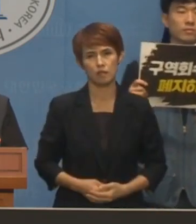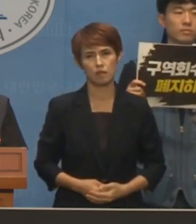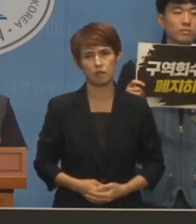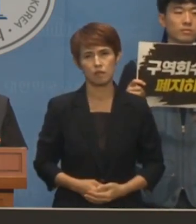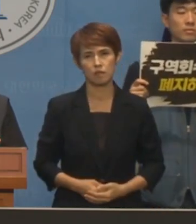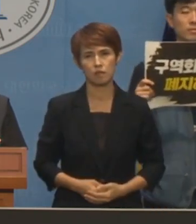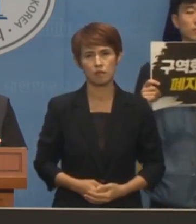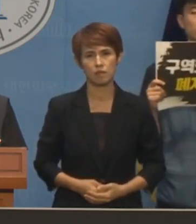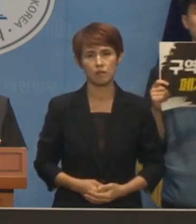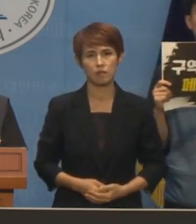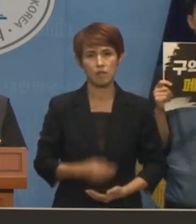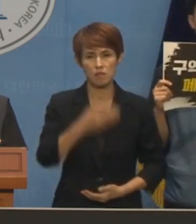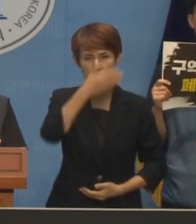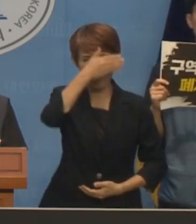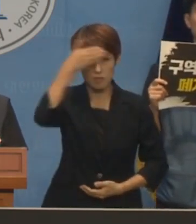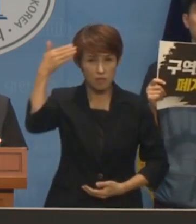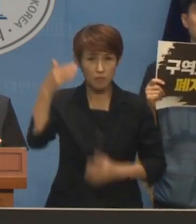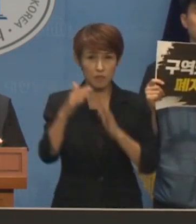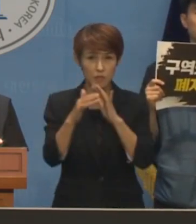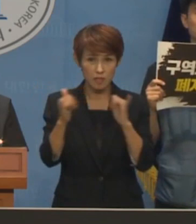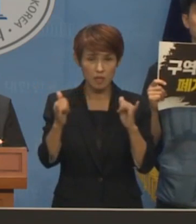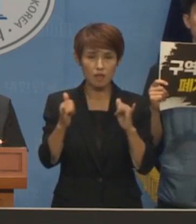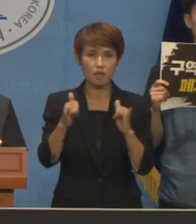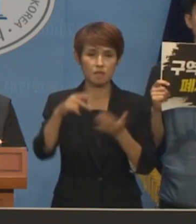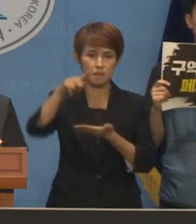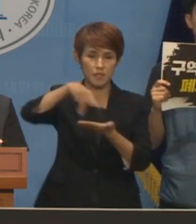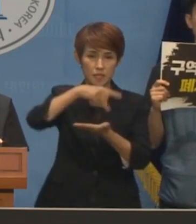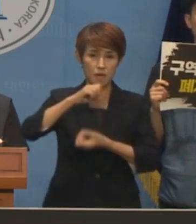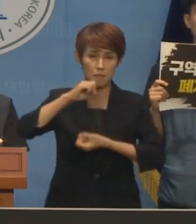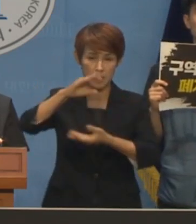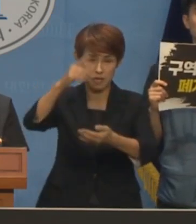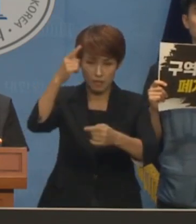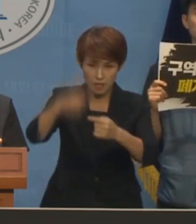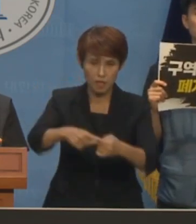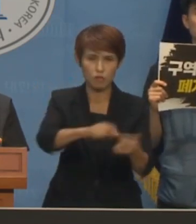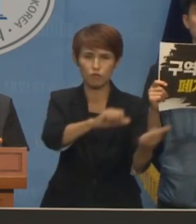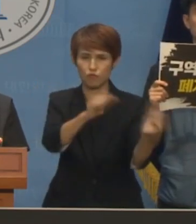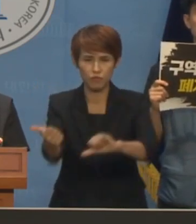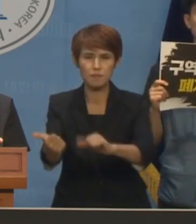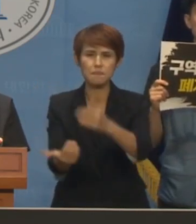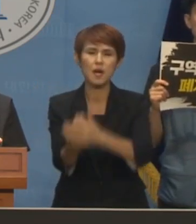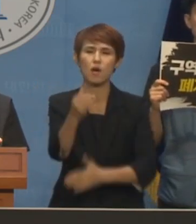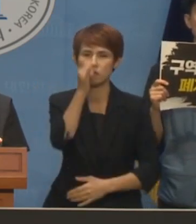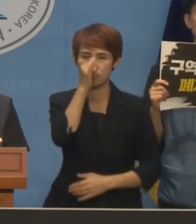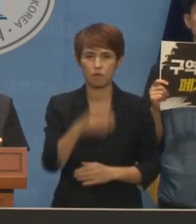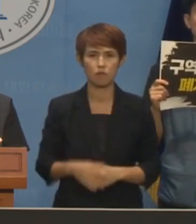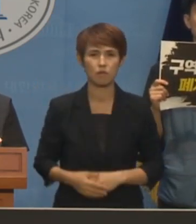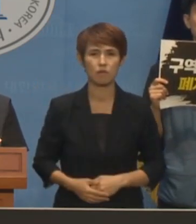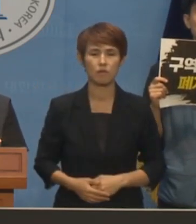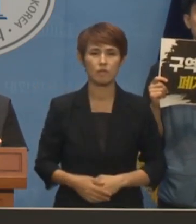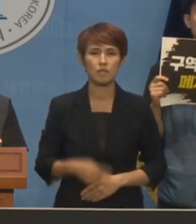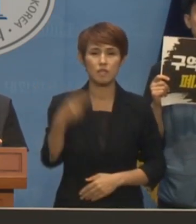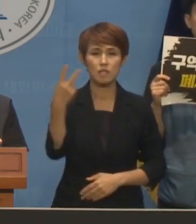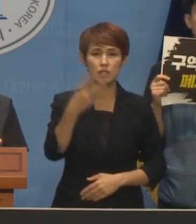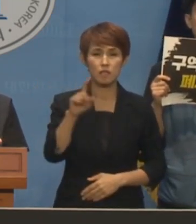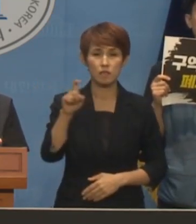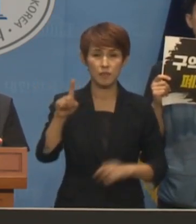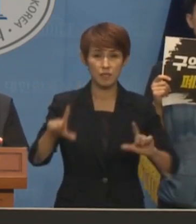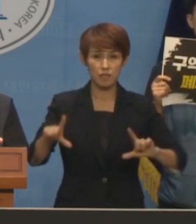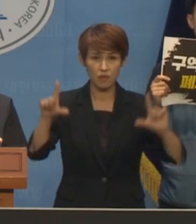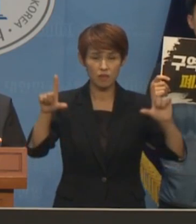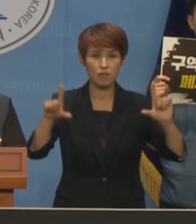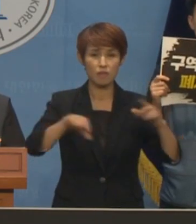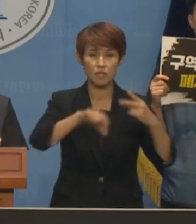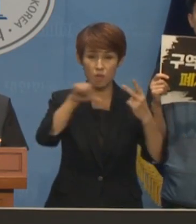24세 청년 노동자가 피자 배달 중 사망하였습니다 2011년 2월 13일 다음